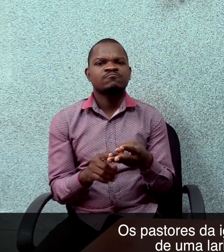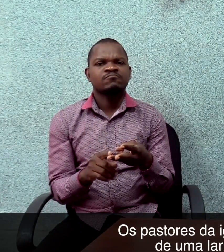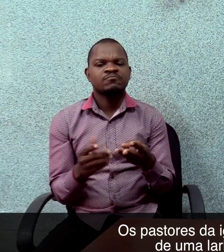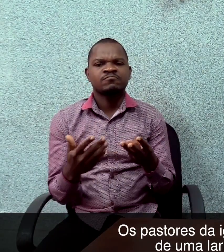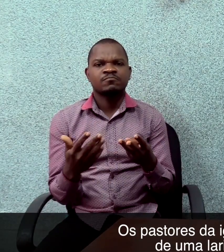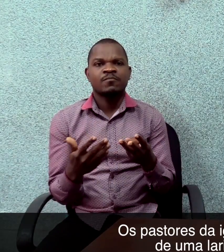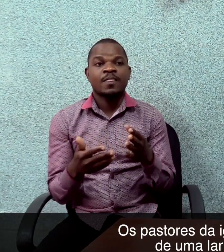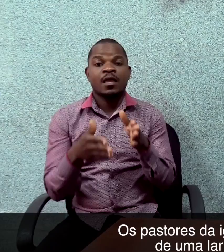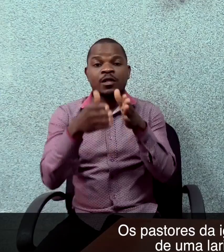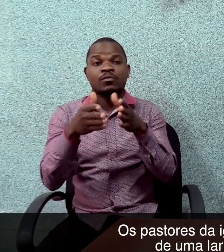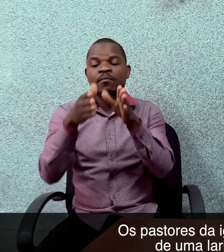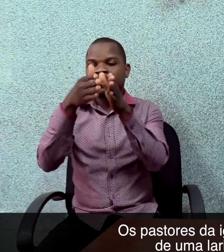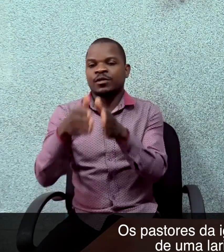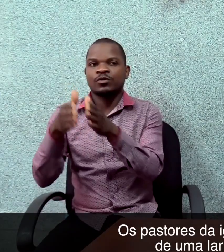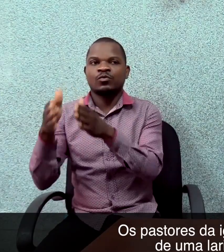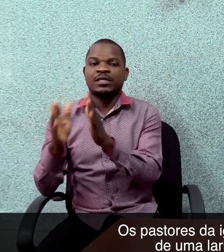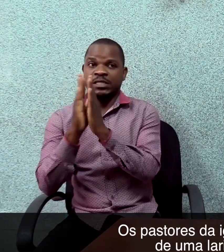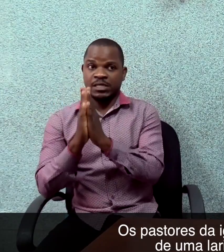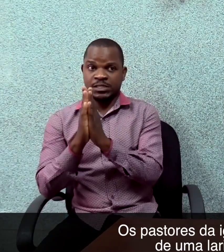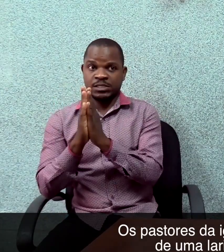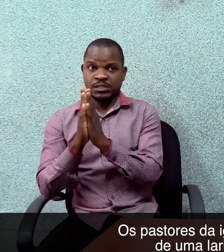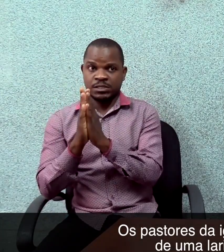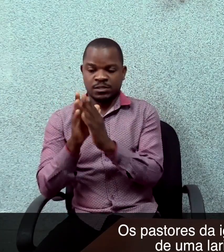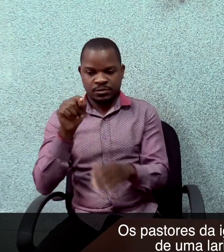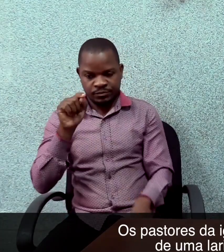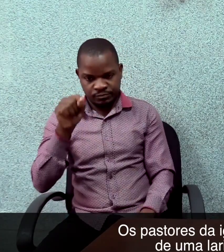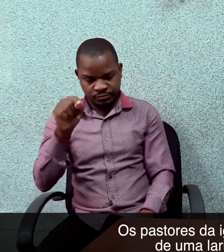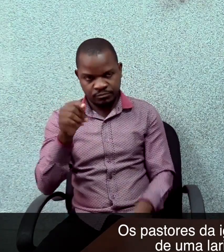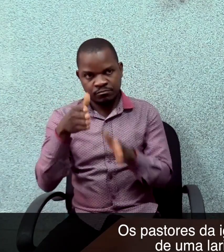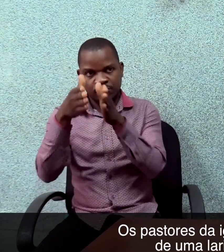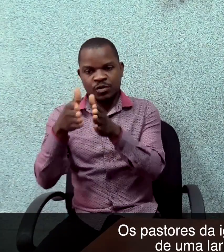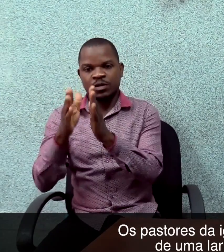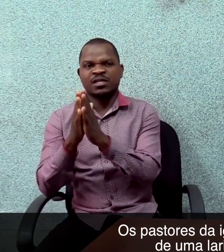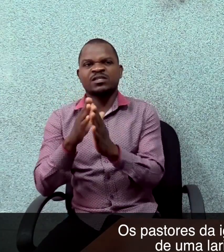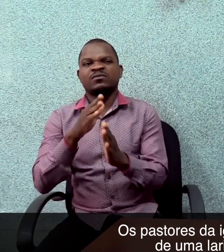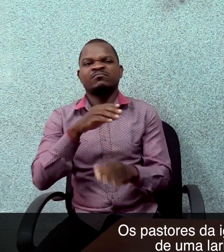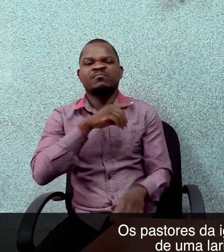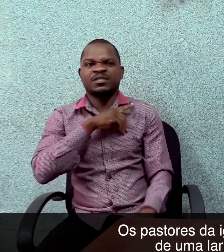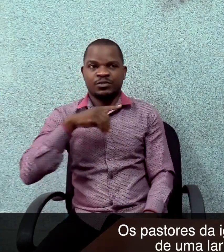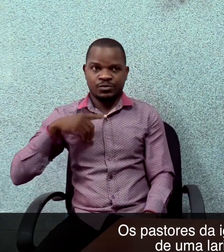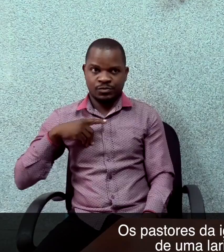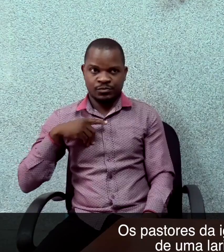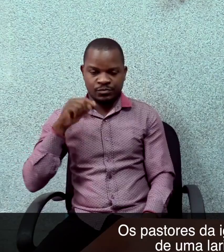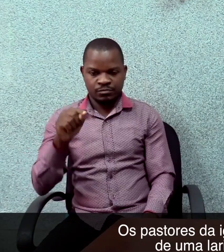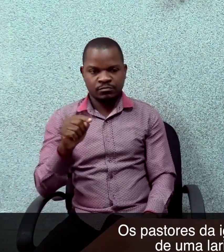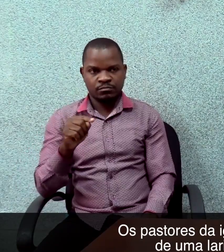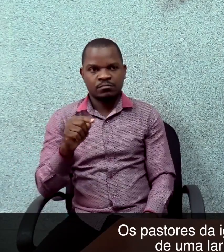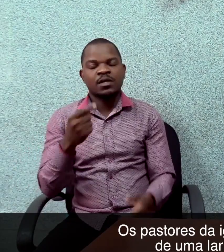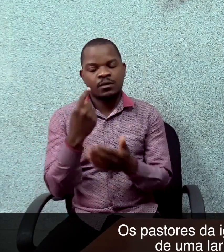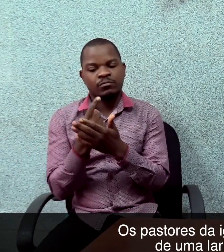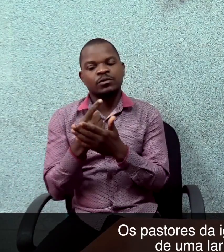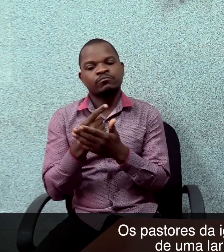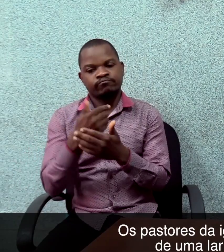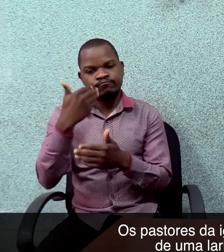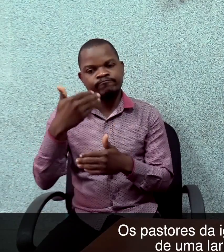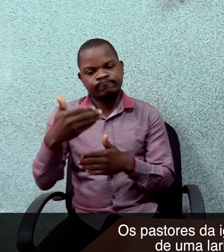Os pastores das igrejas que que pregam, requer também